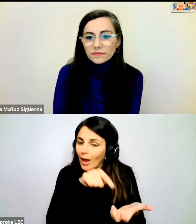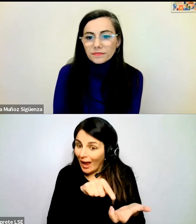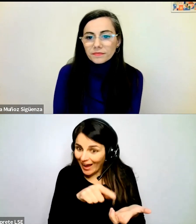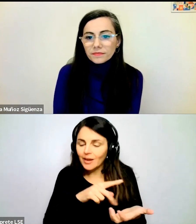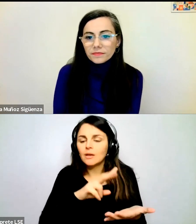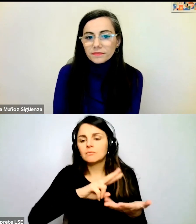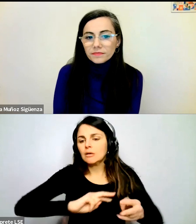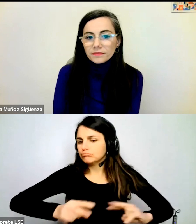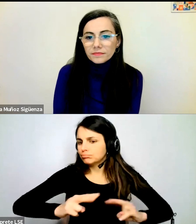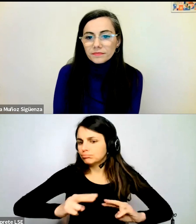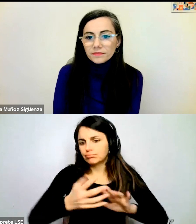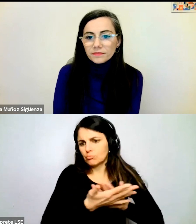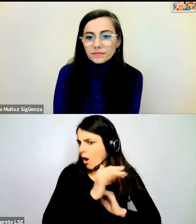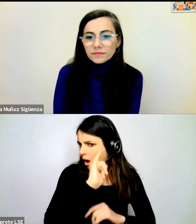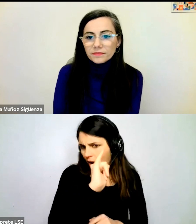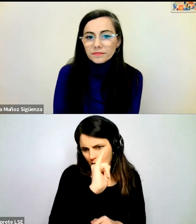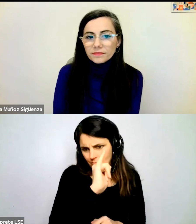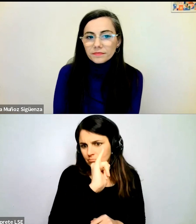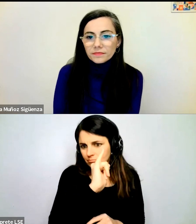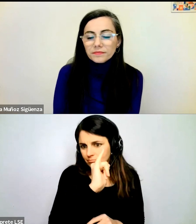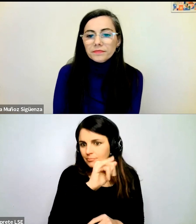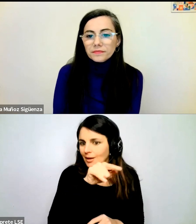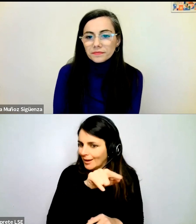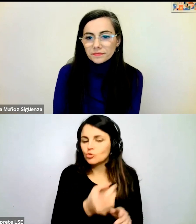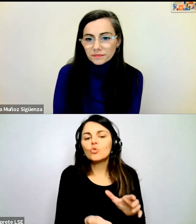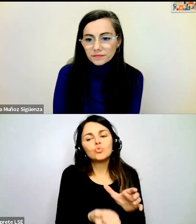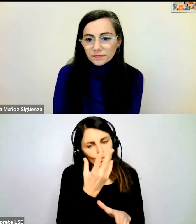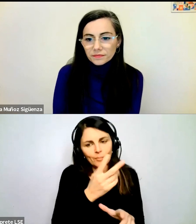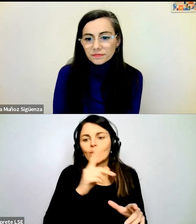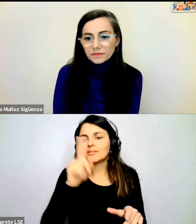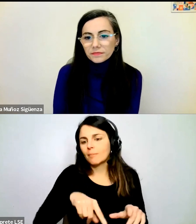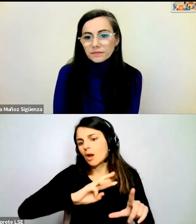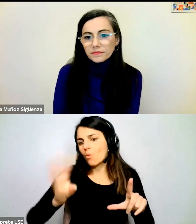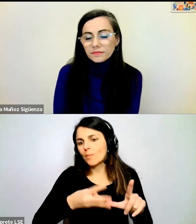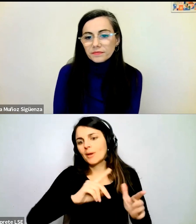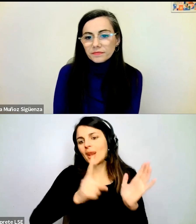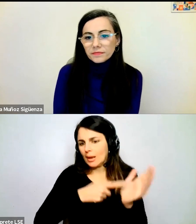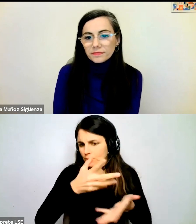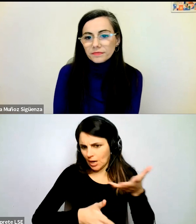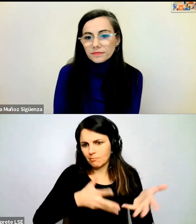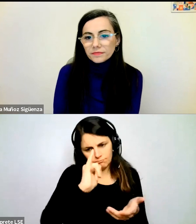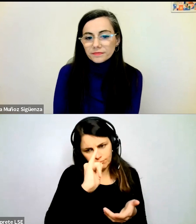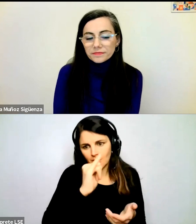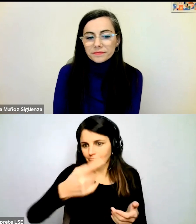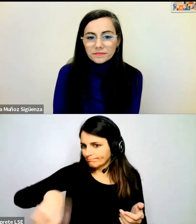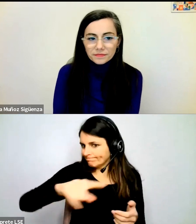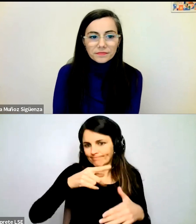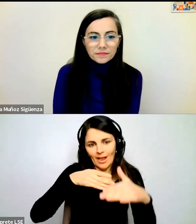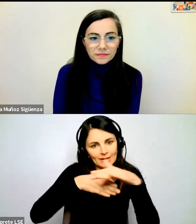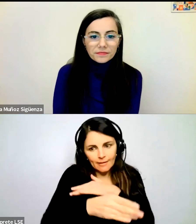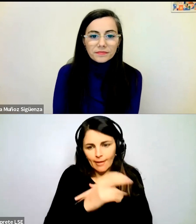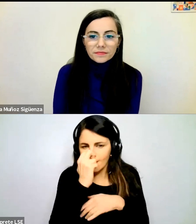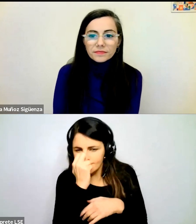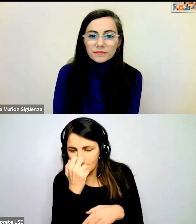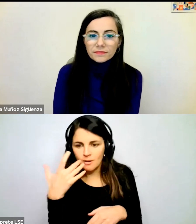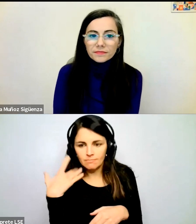signos y colgado también, va a estar colgado también en la ley, en la web de ley, al que podéis acceder y